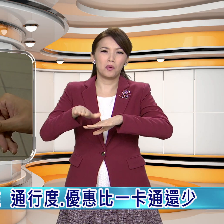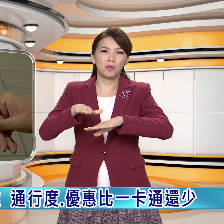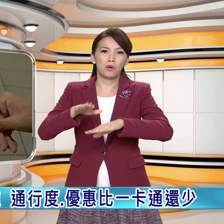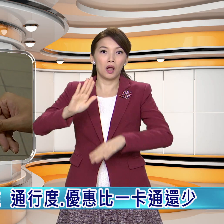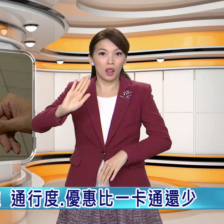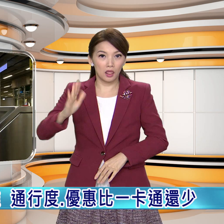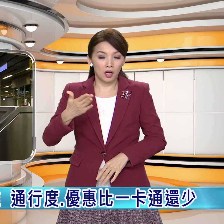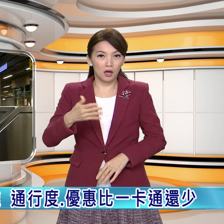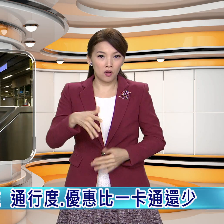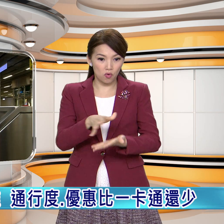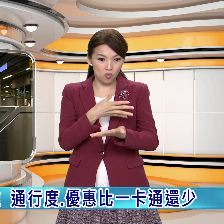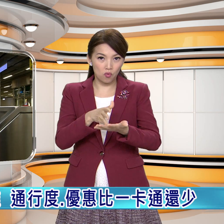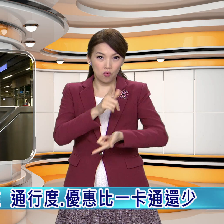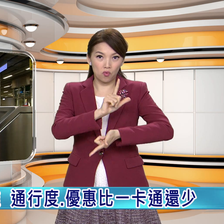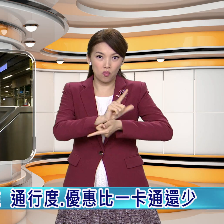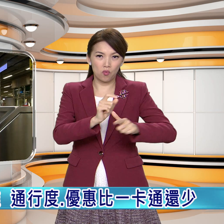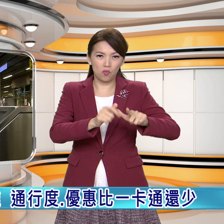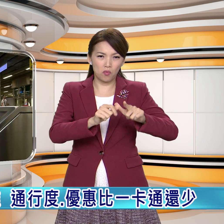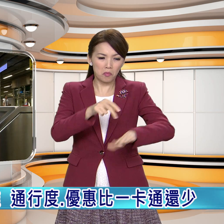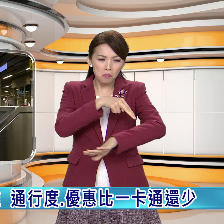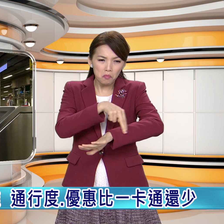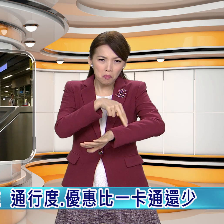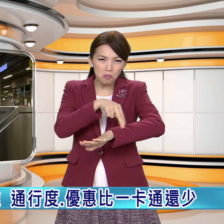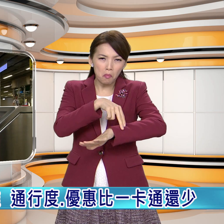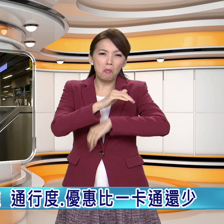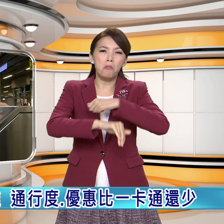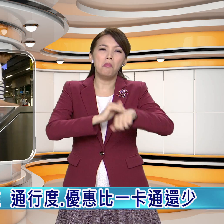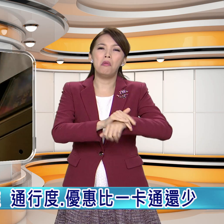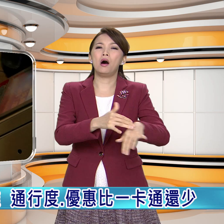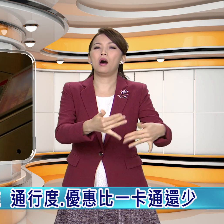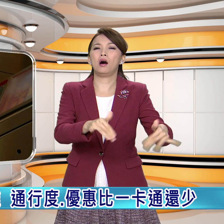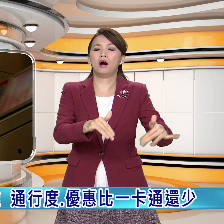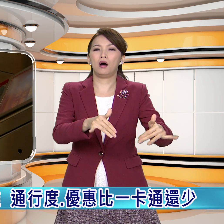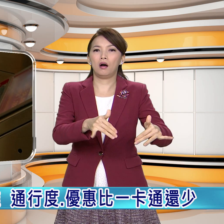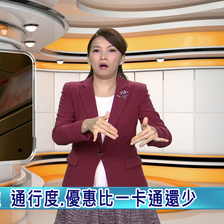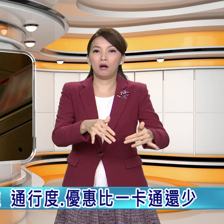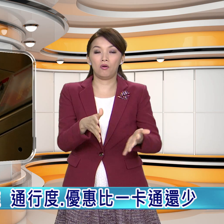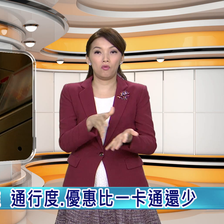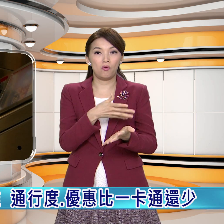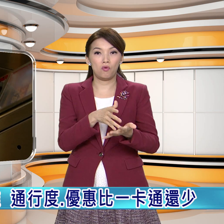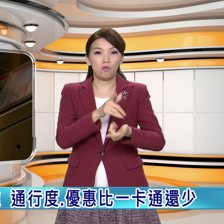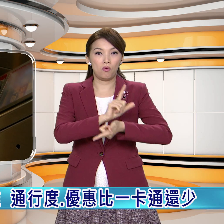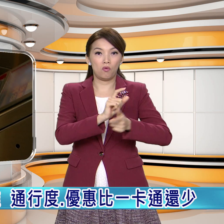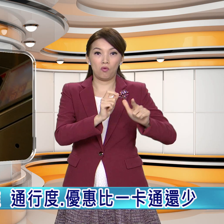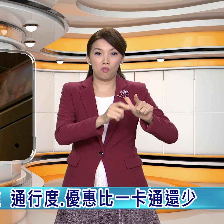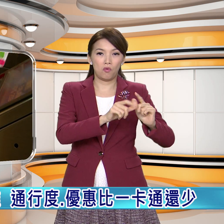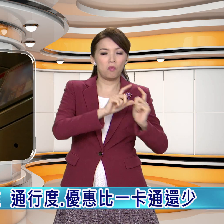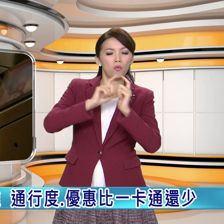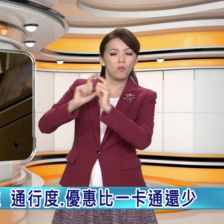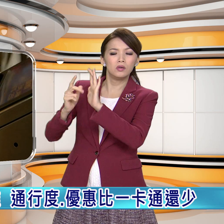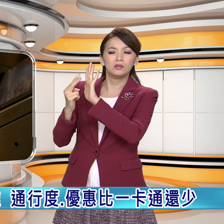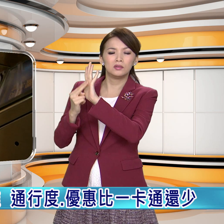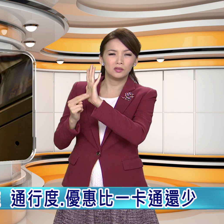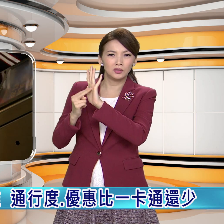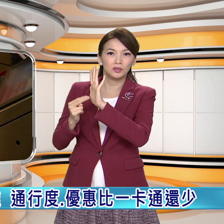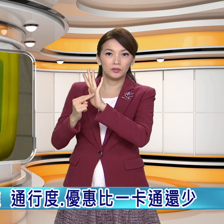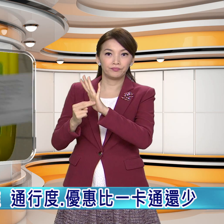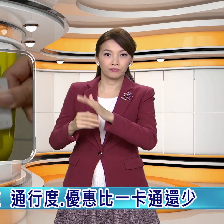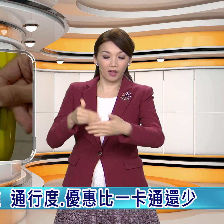司还没有完成设定。但是悠游卡公司则是强调，修改验